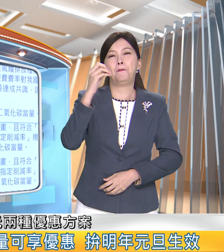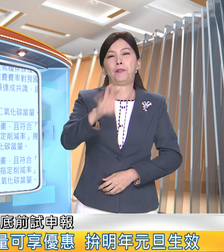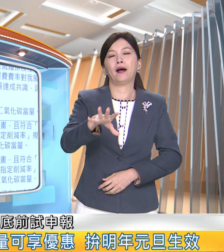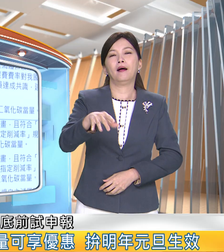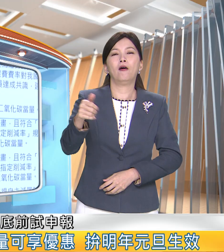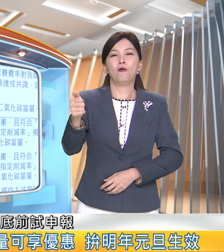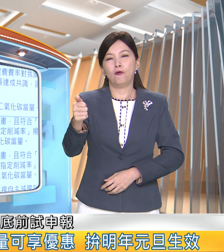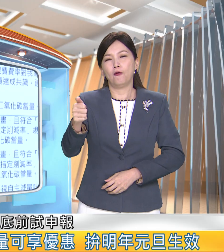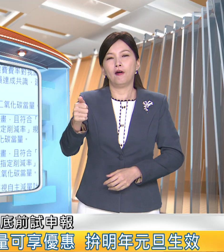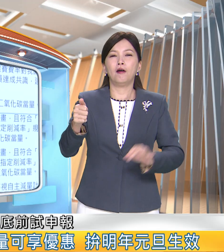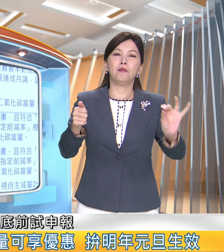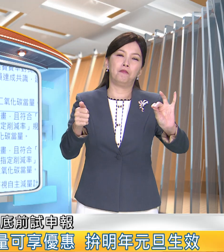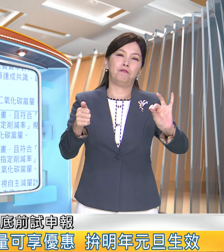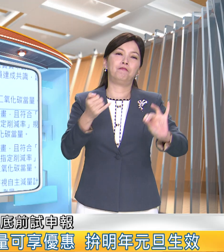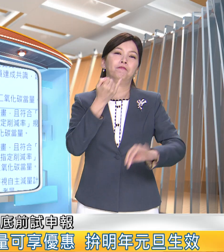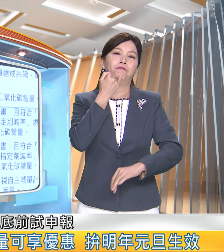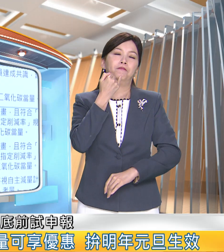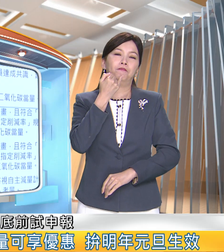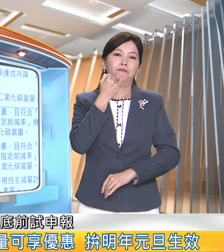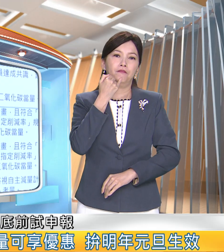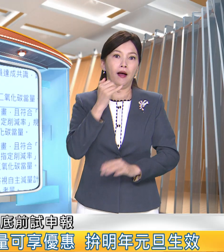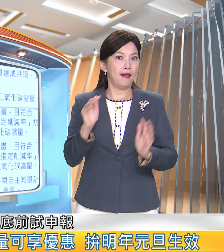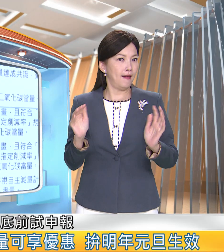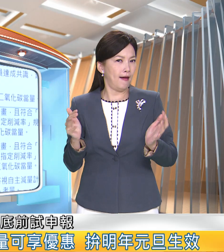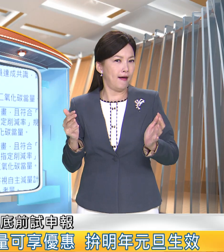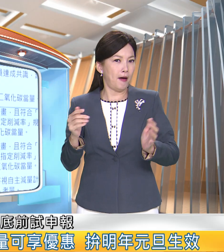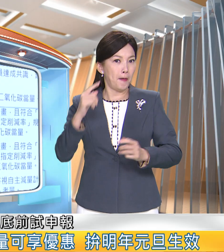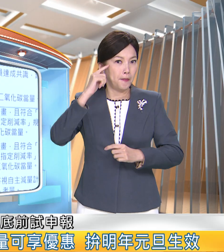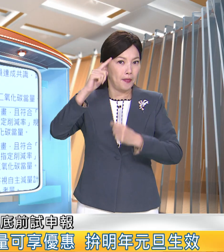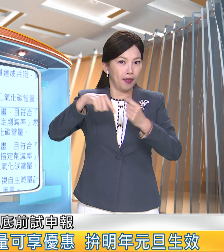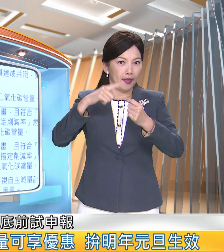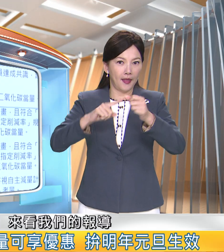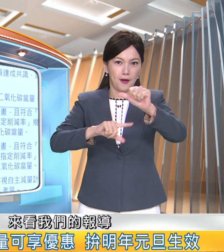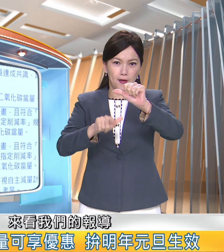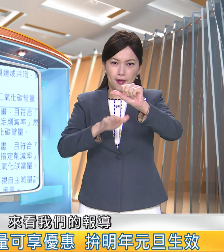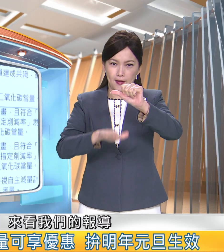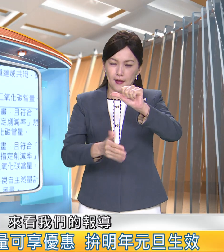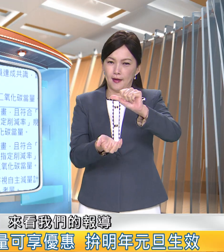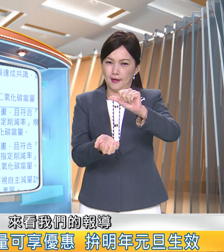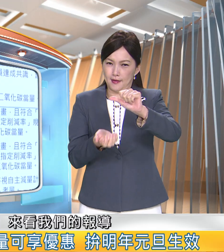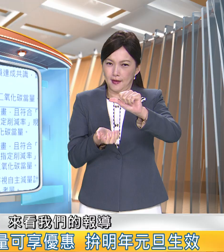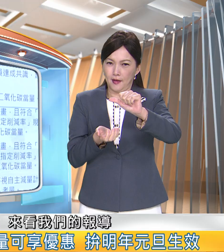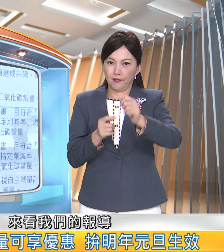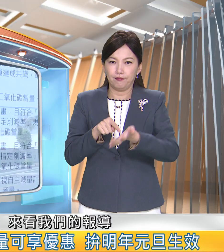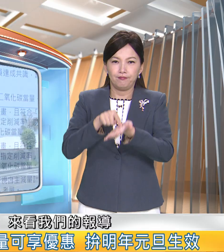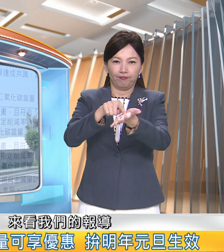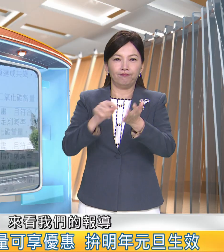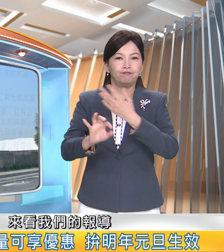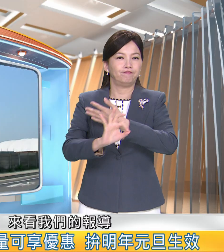预计明年5月底前试申报，后年会正式收费。